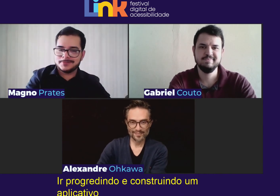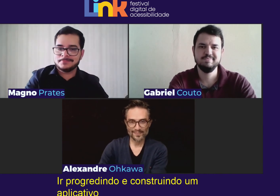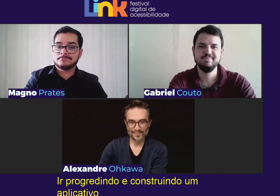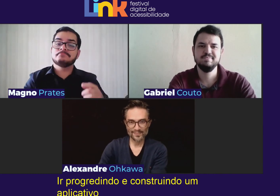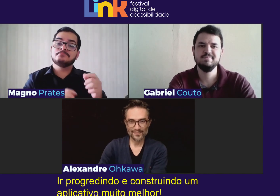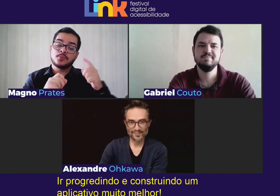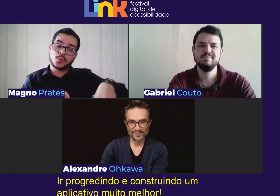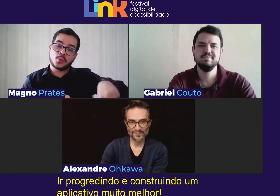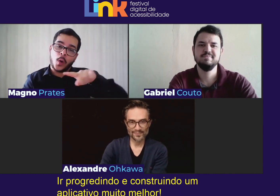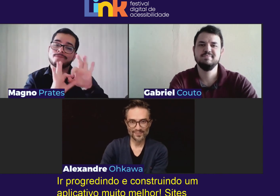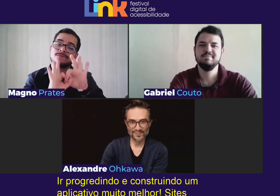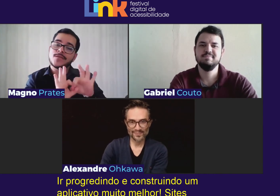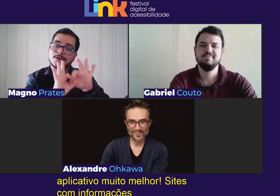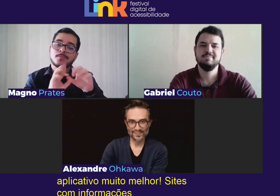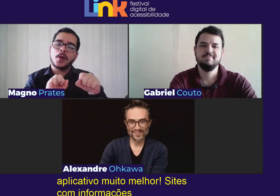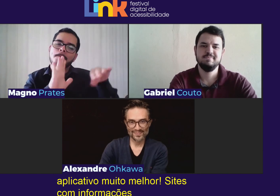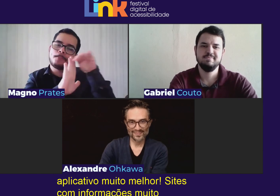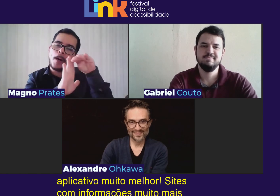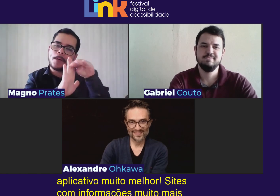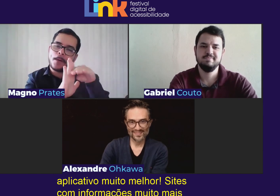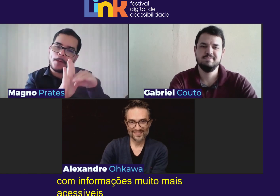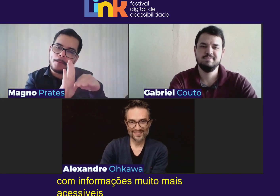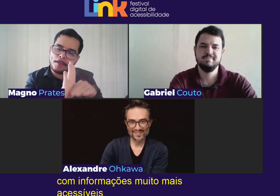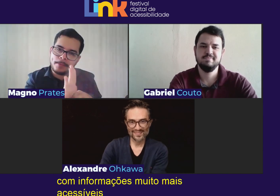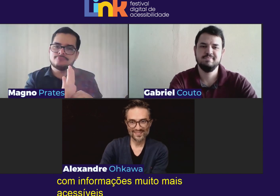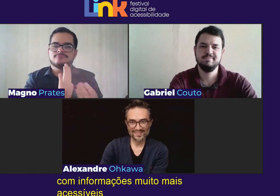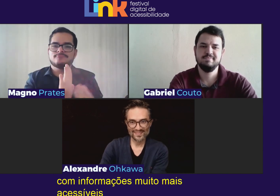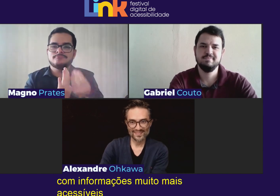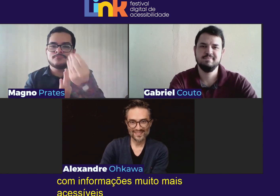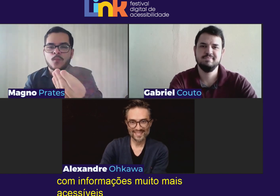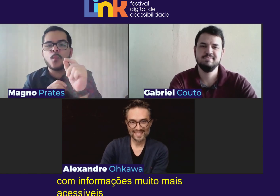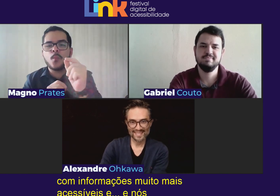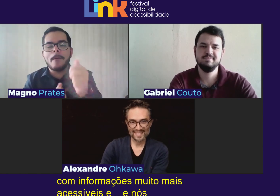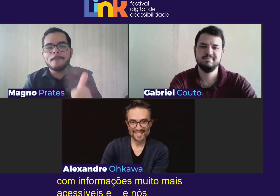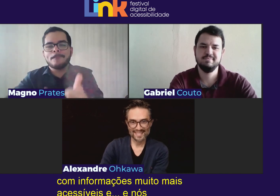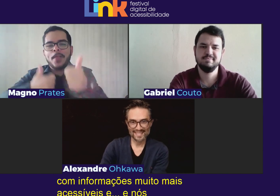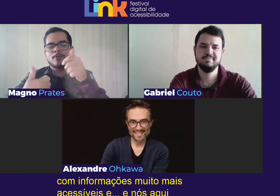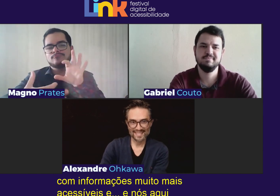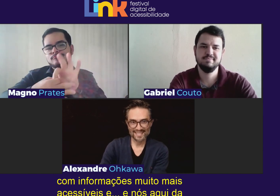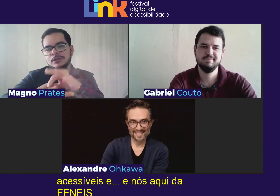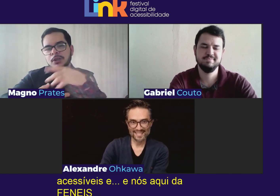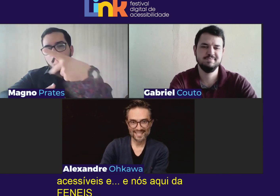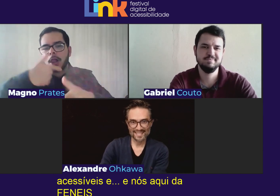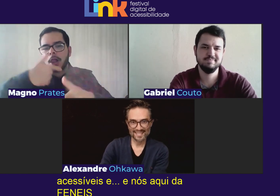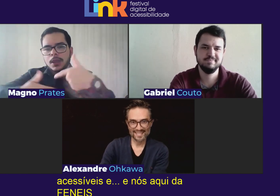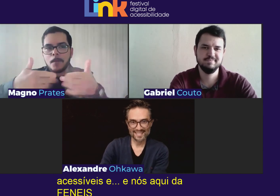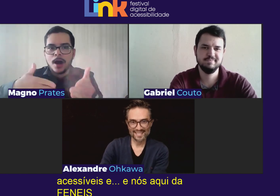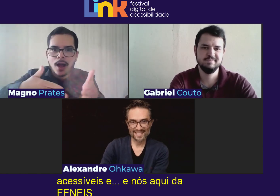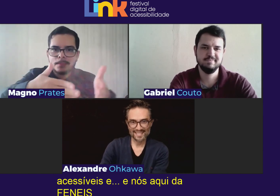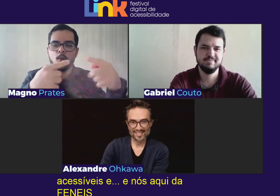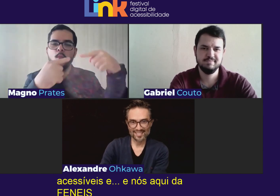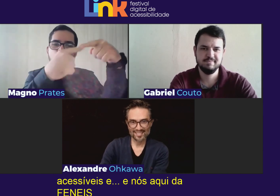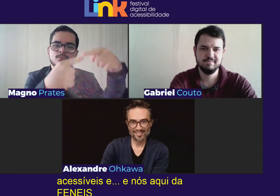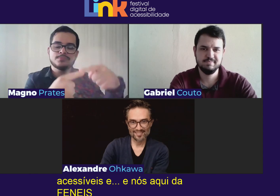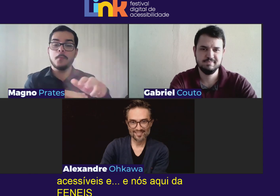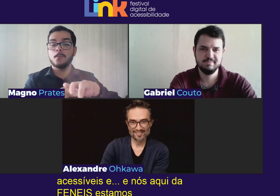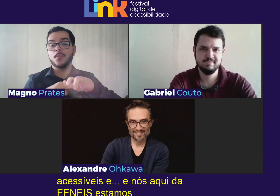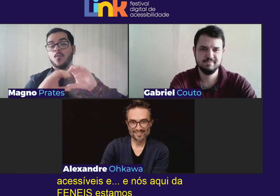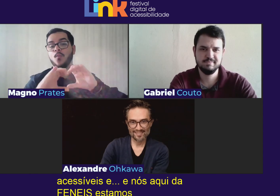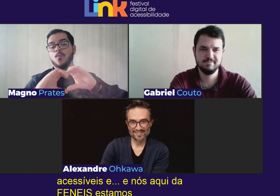mais acessíveis e nós aqui da FENEIS estamos muito felizes em poder trabalhar